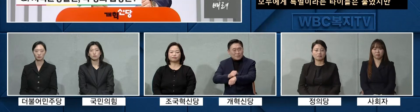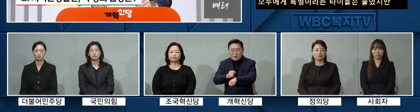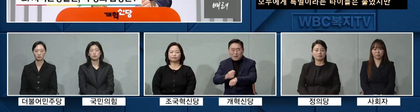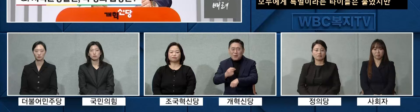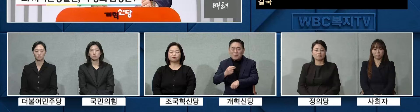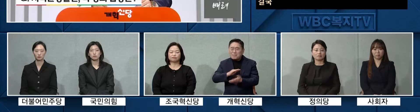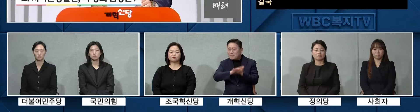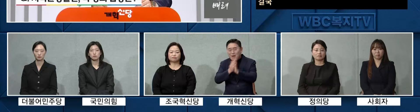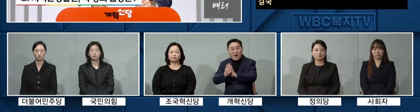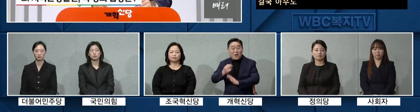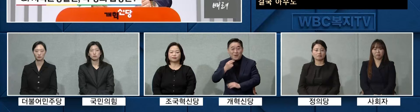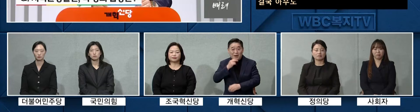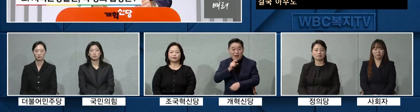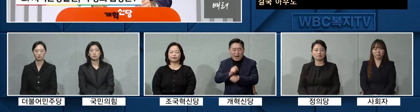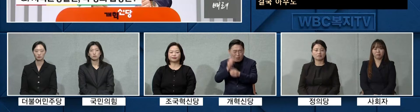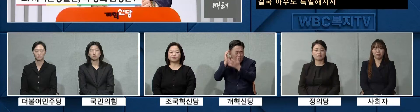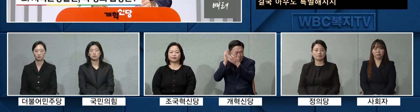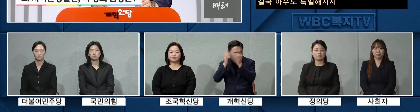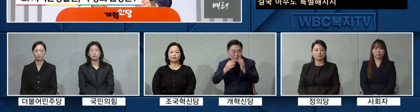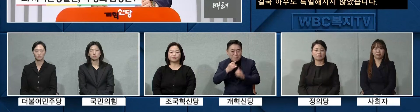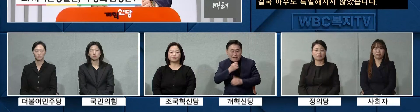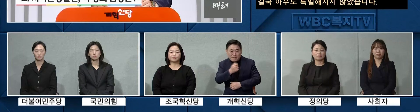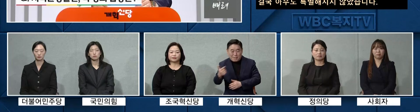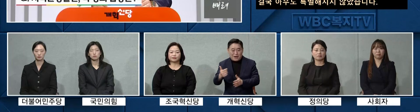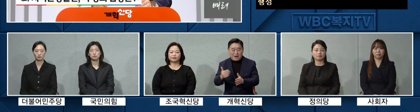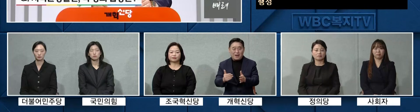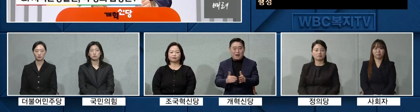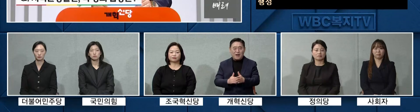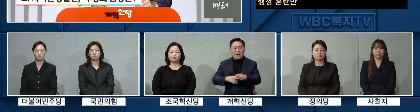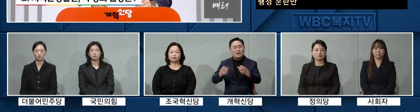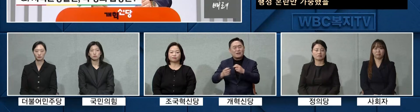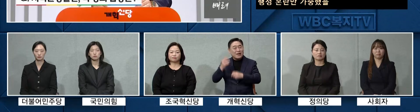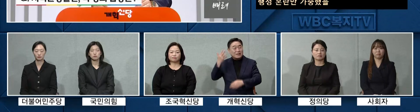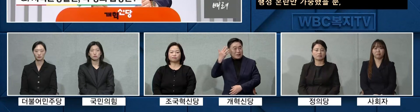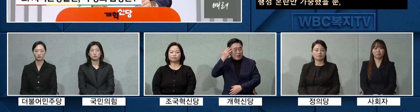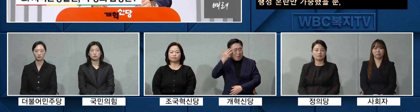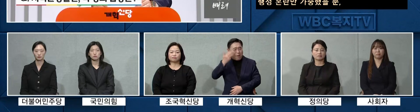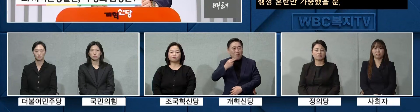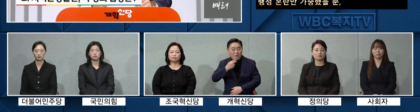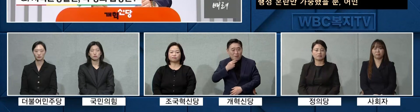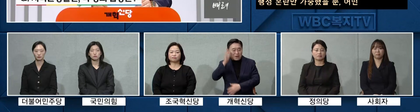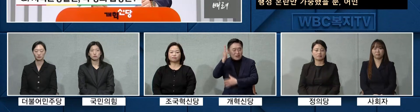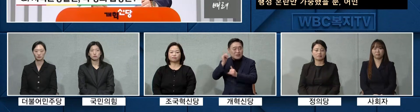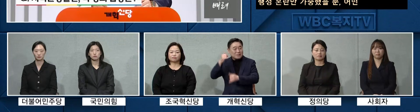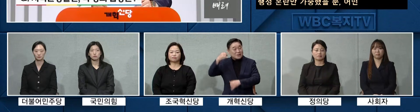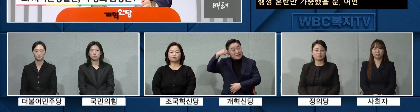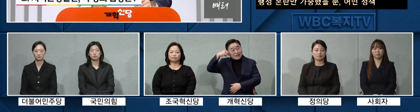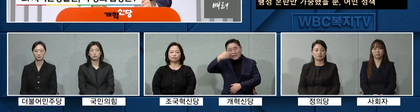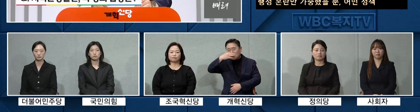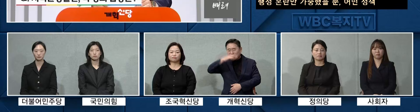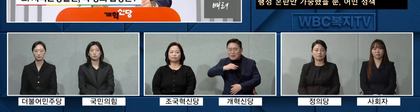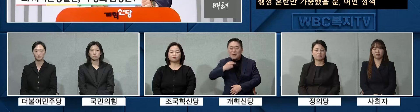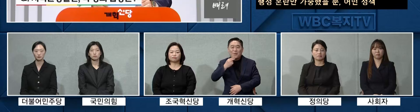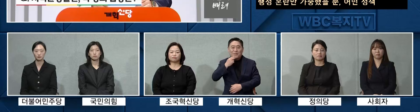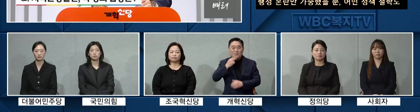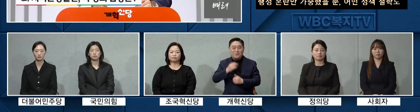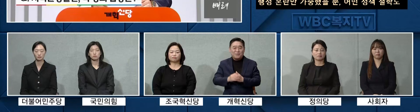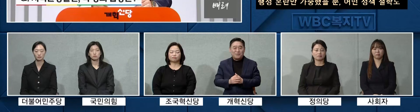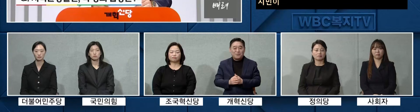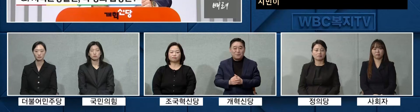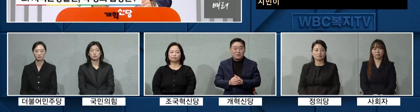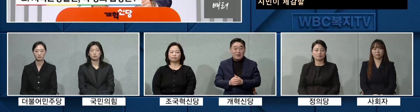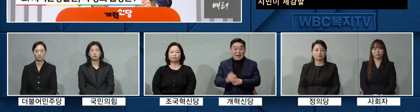않았습니다. 행정 혼란만 가중했을 뿐 어떤 정책 철학도 시민이 체감할 실익도 없습니다.